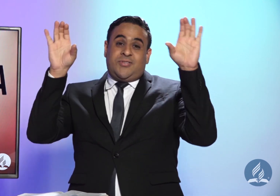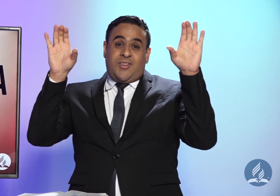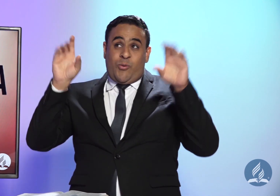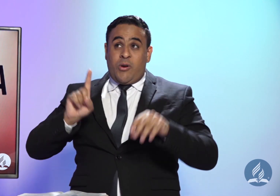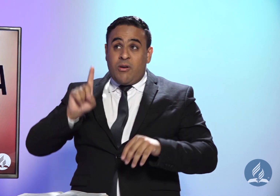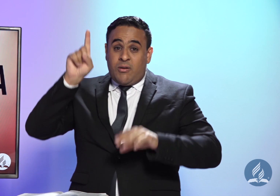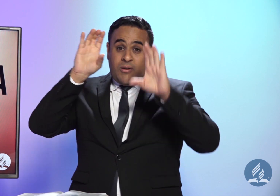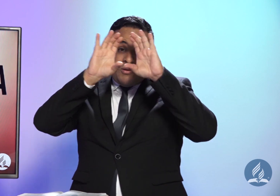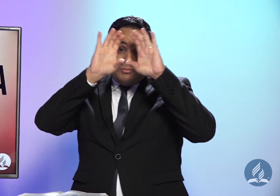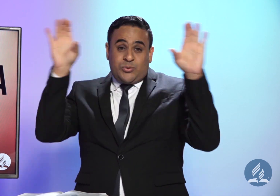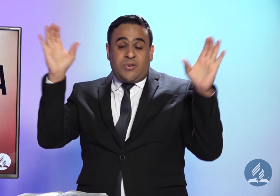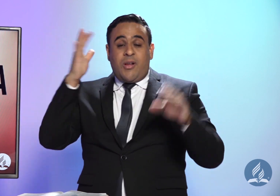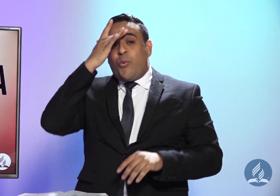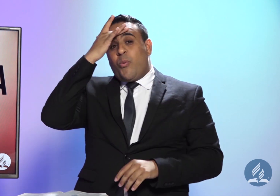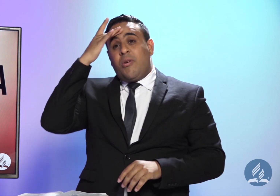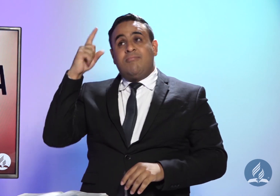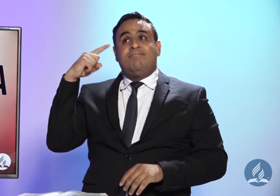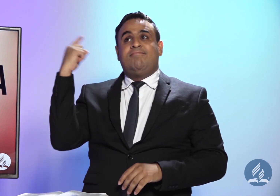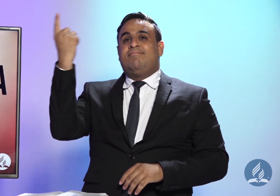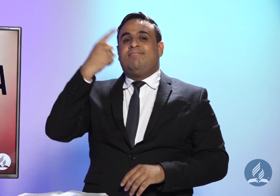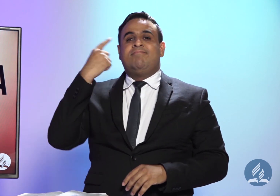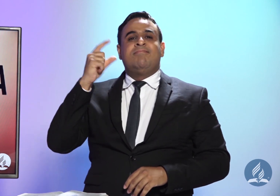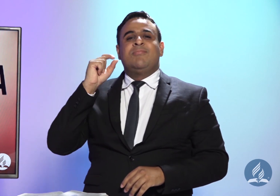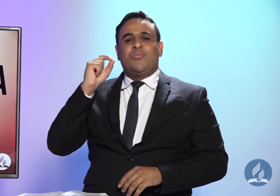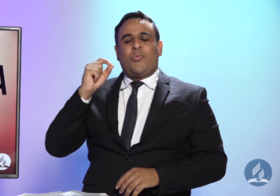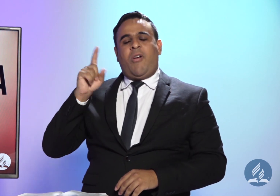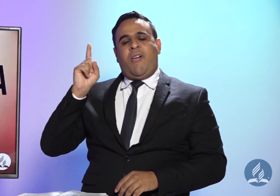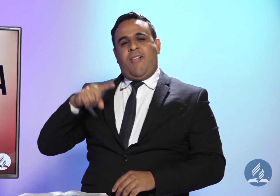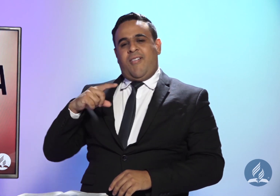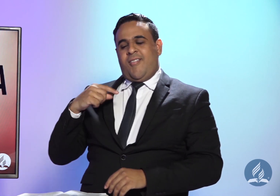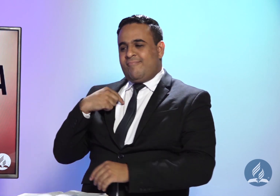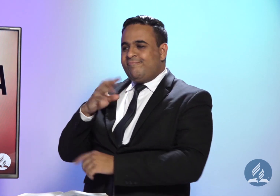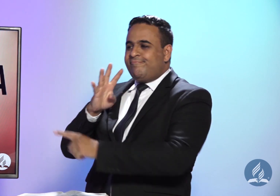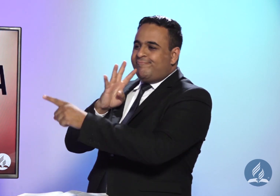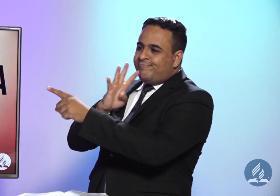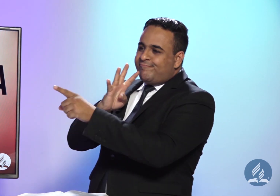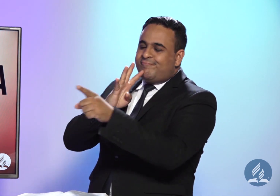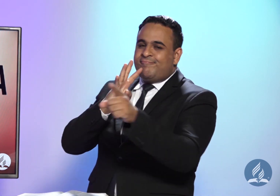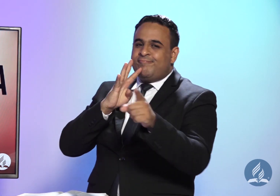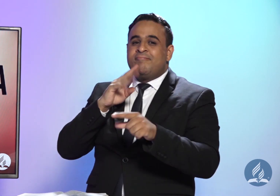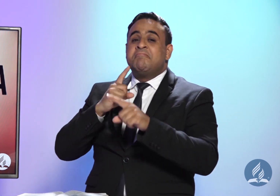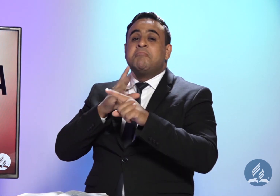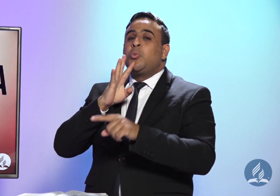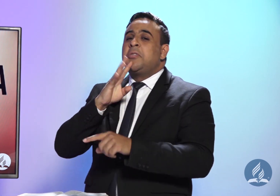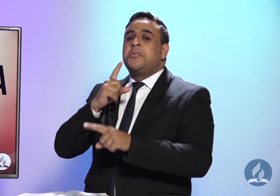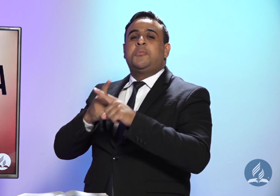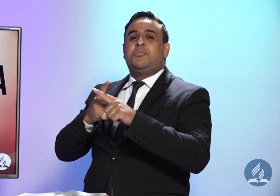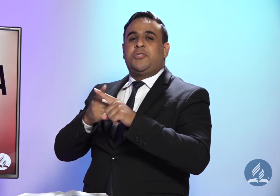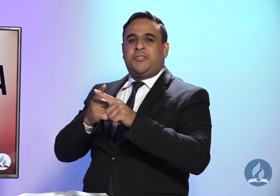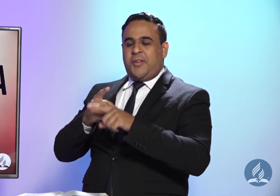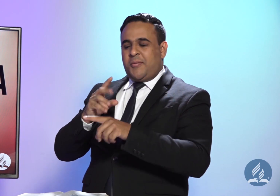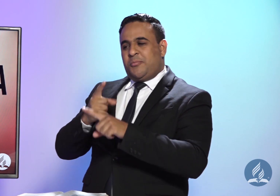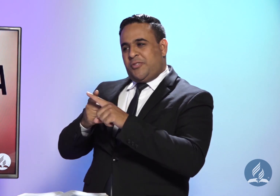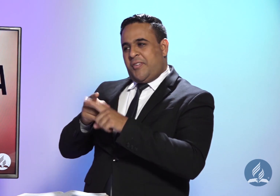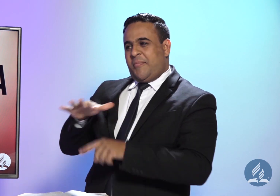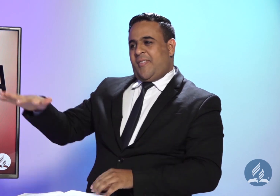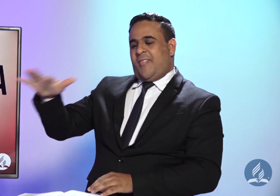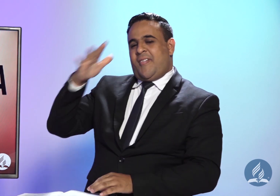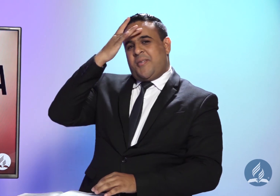para você lá no céu. E lá no céu é um lugar onde você vai conhecer pessoas que você não viu